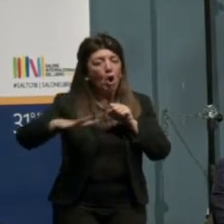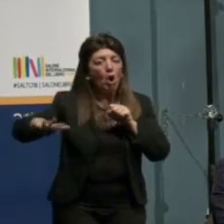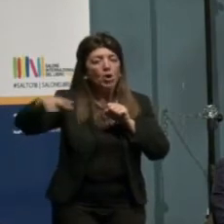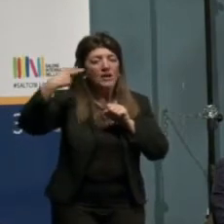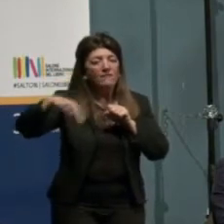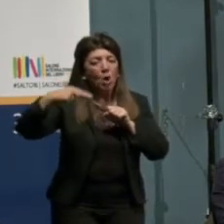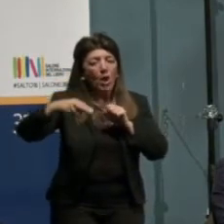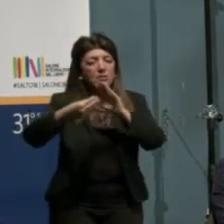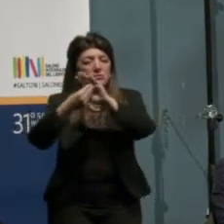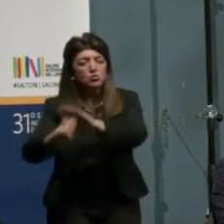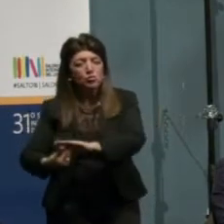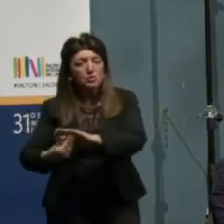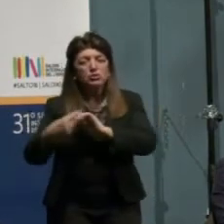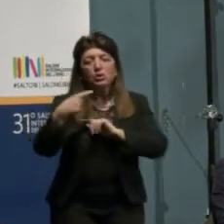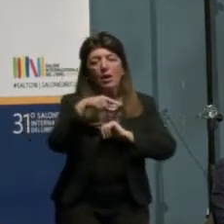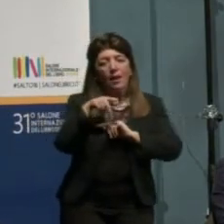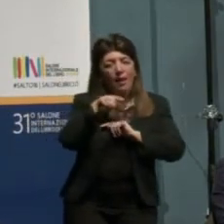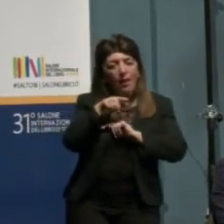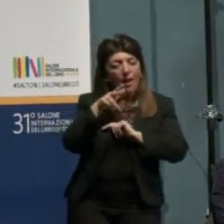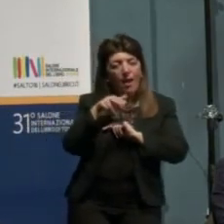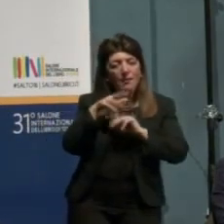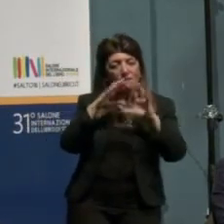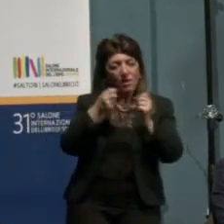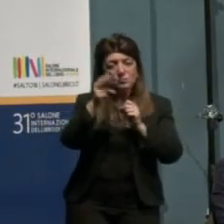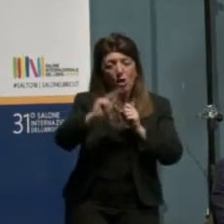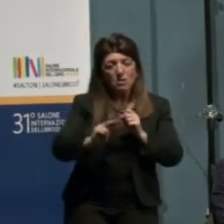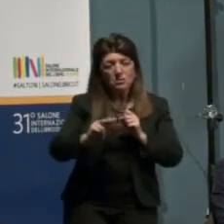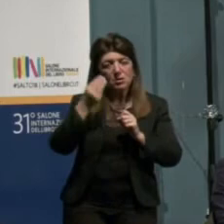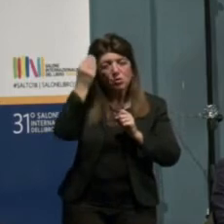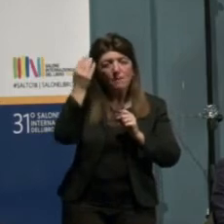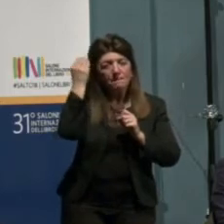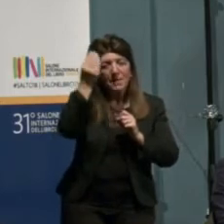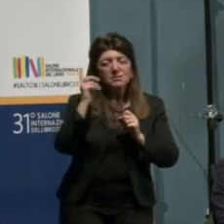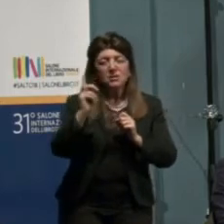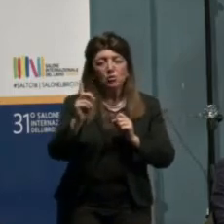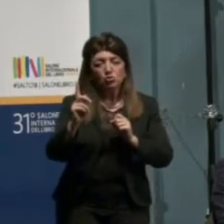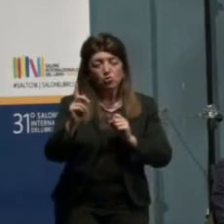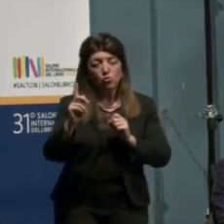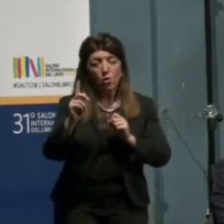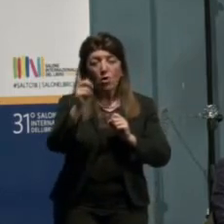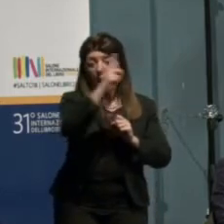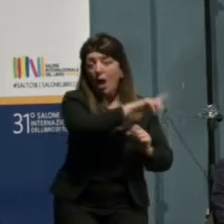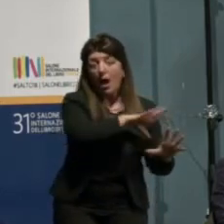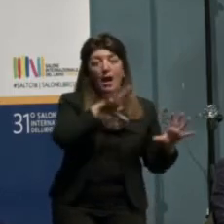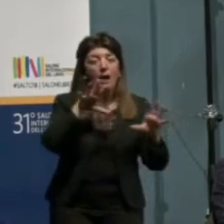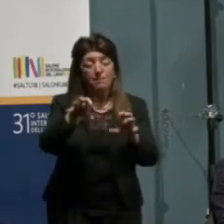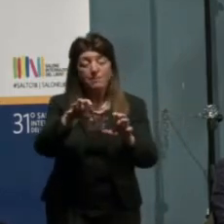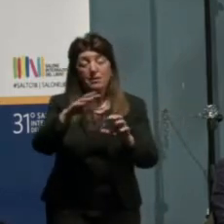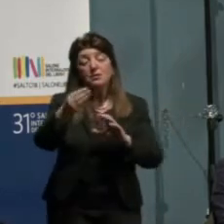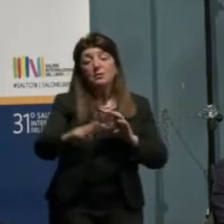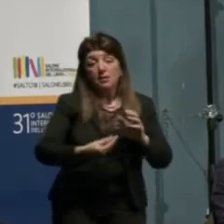questo ci preoccupa ancora di più una donna che poi finisce in quella in quella